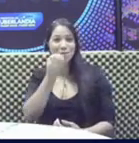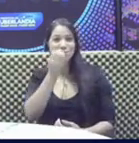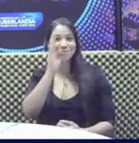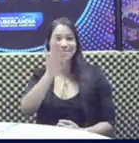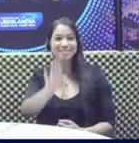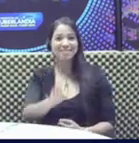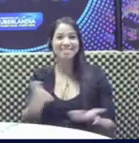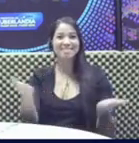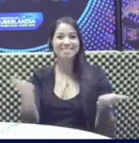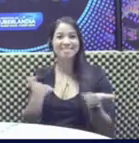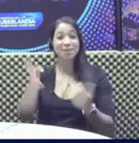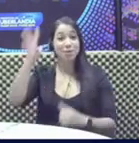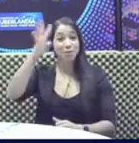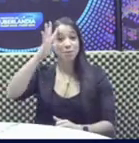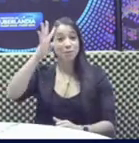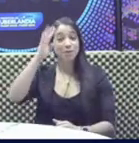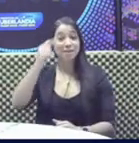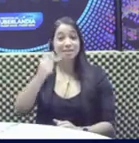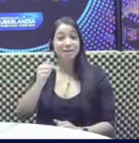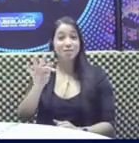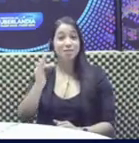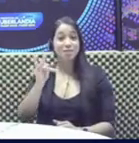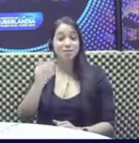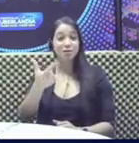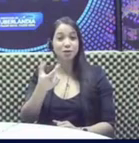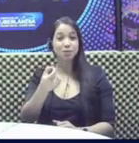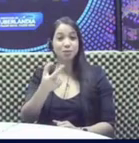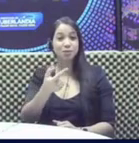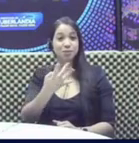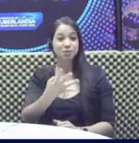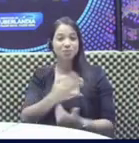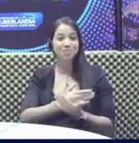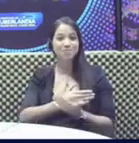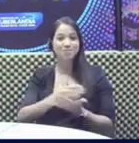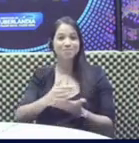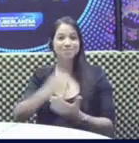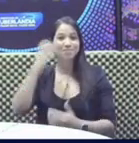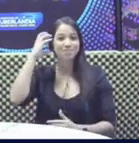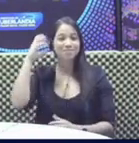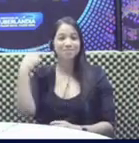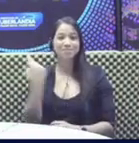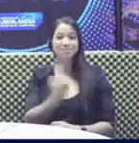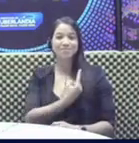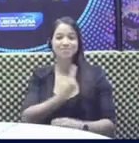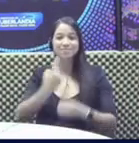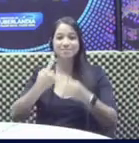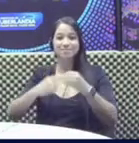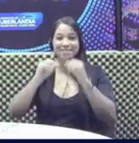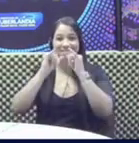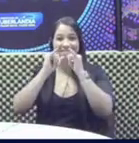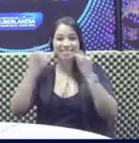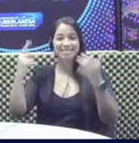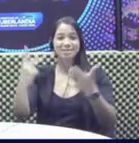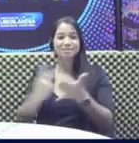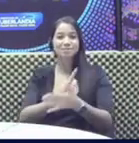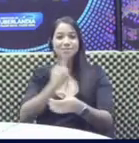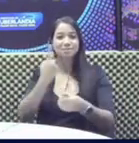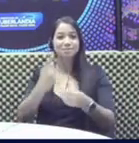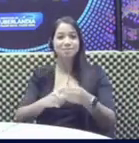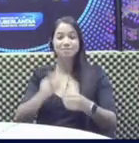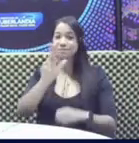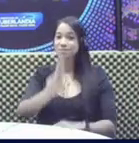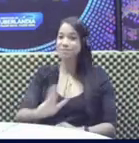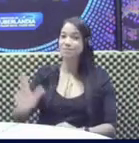boa tarde. Hoje é quarta-feira, dia 7 de fevereiro de 2024. Está no ar a Rádio Nossa Cidade com um boletim de notícias sobre o que de